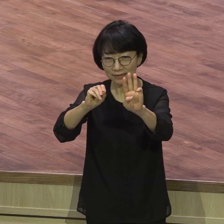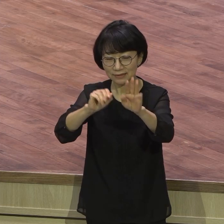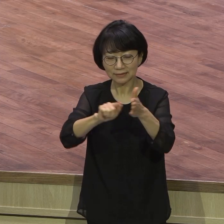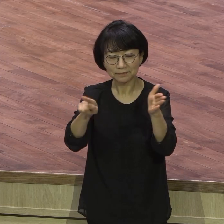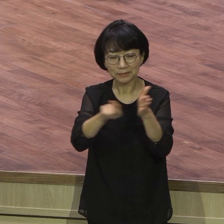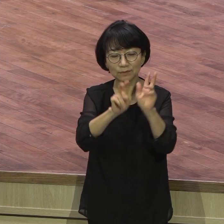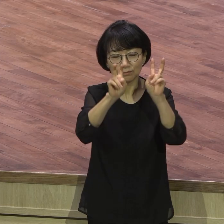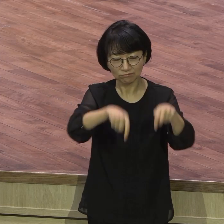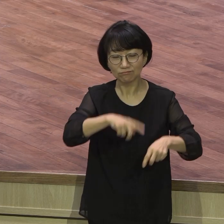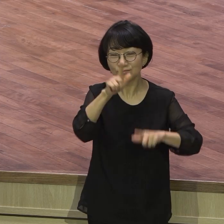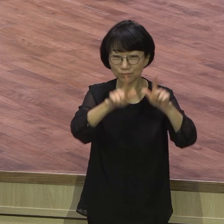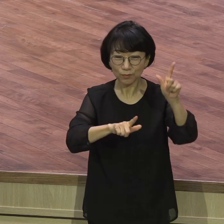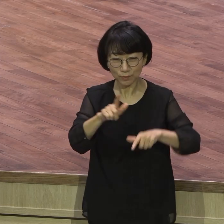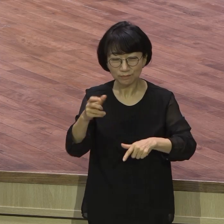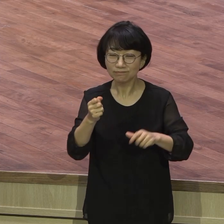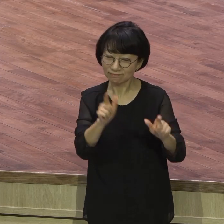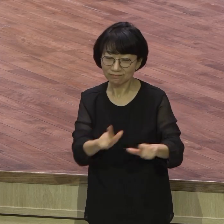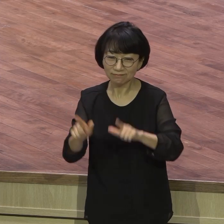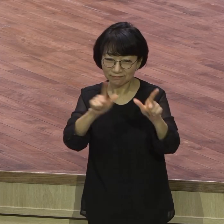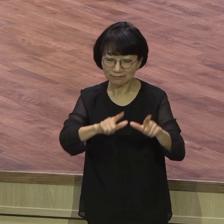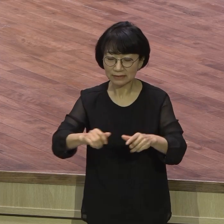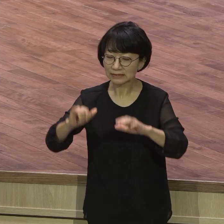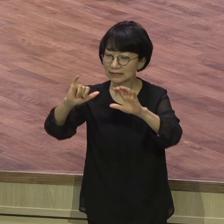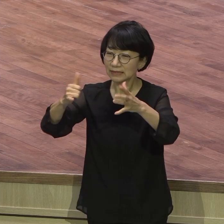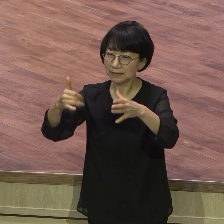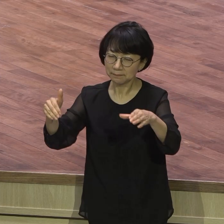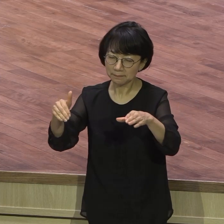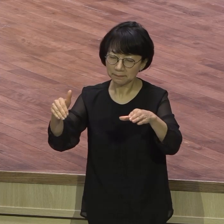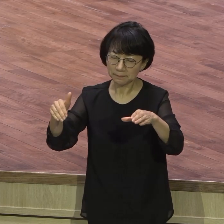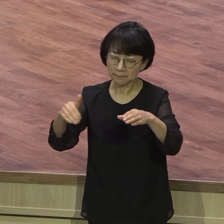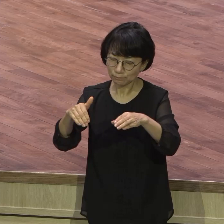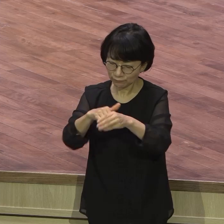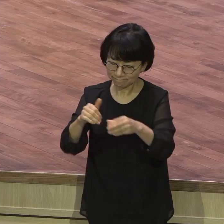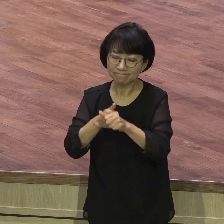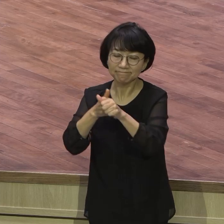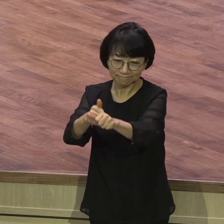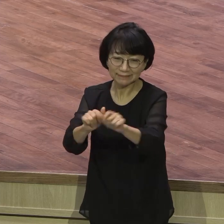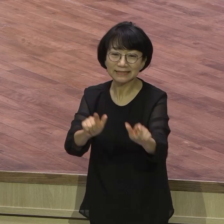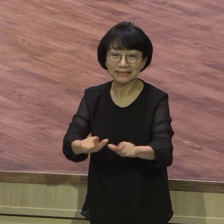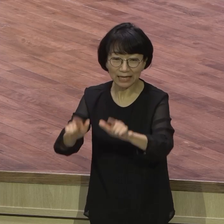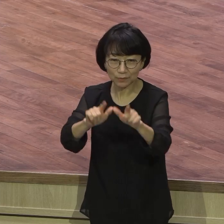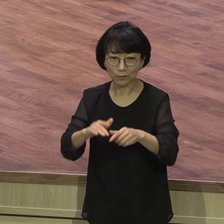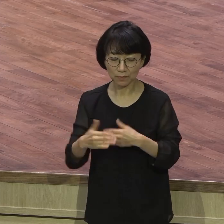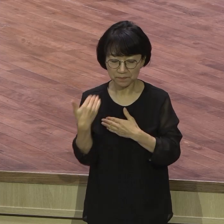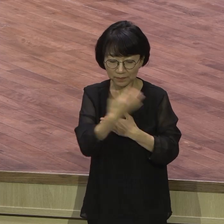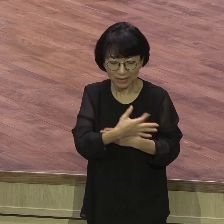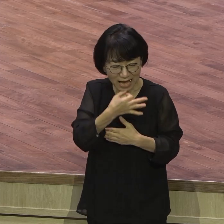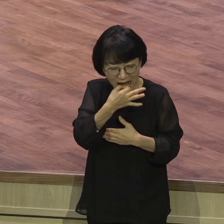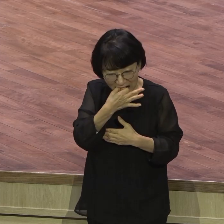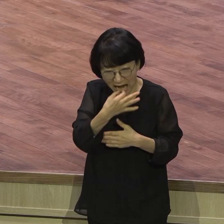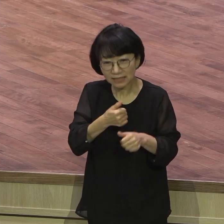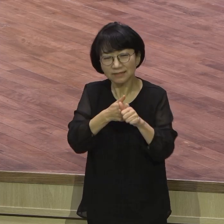살았어요. 이 세상 풍조를 따라갔습니다. 공중원자 잡은 자가 시킨 대로 역시 육체의 욕심을 따라